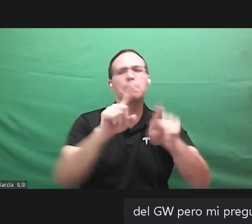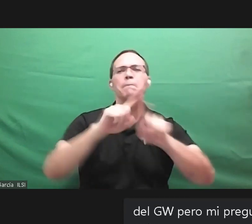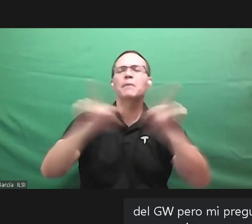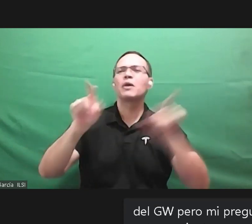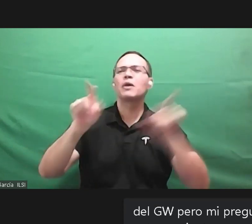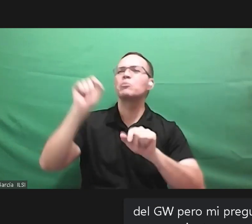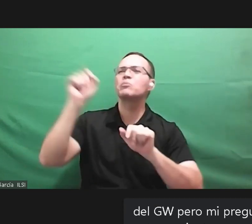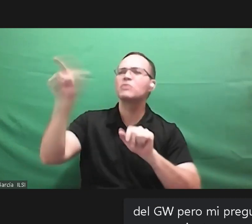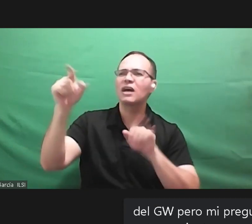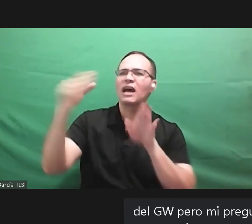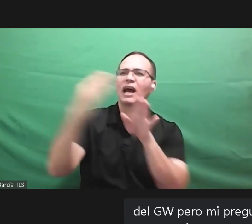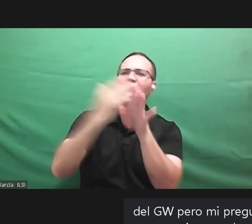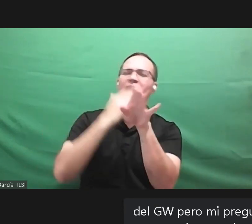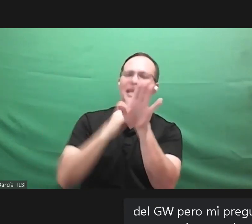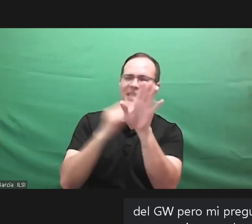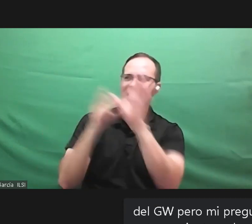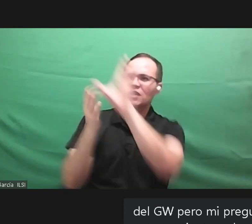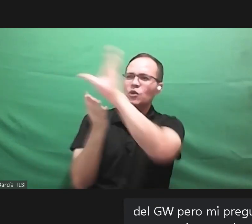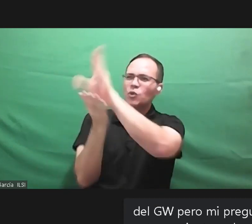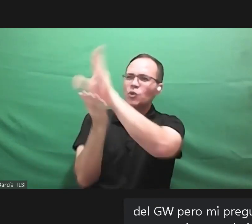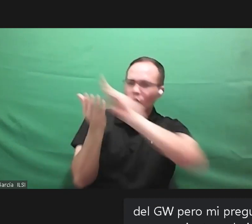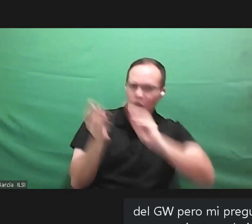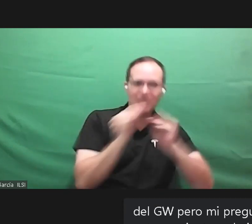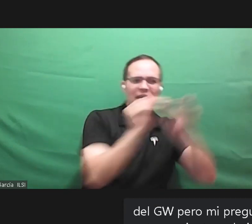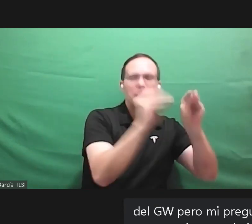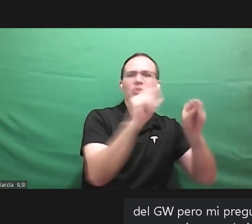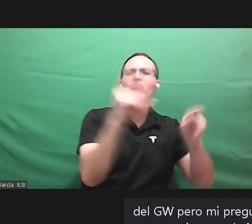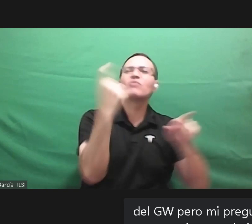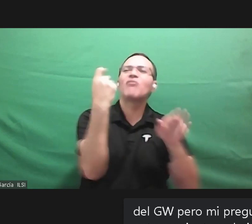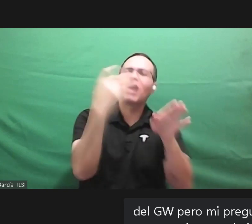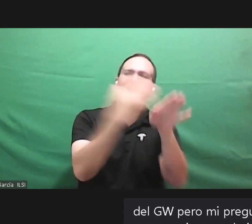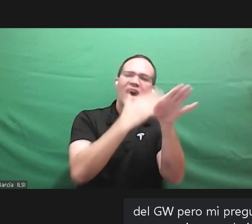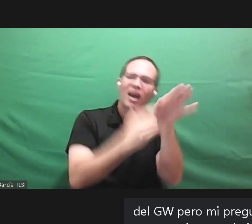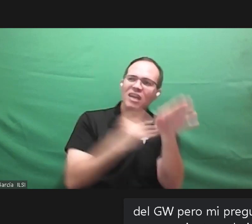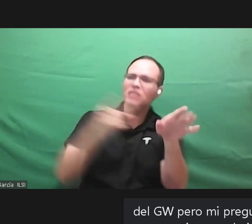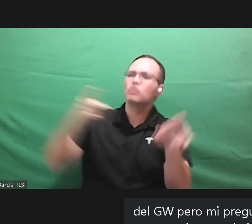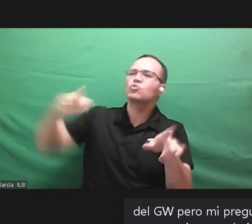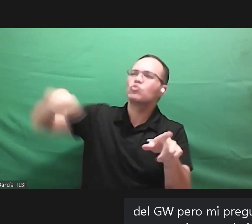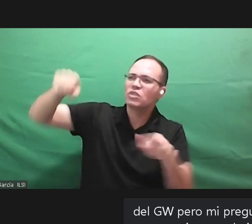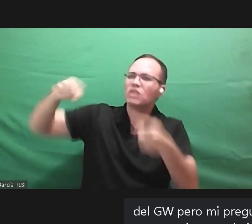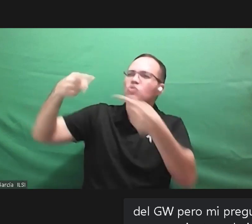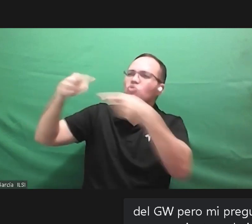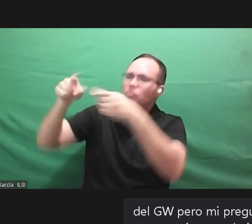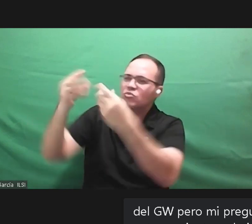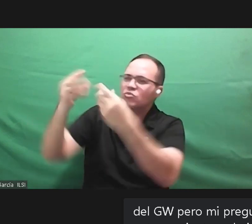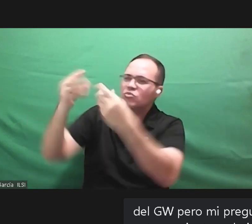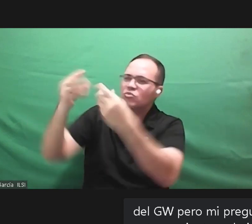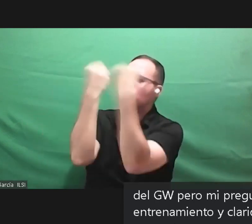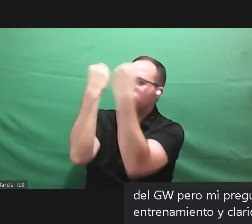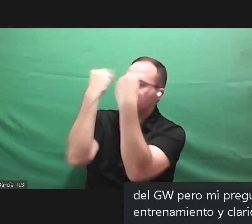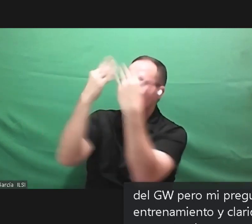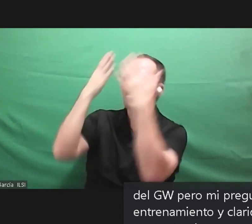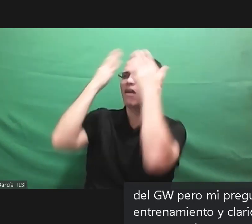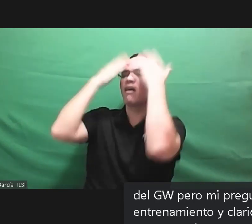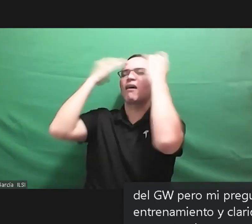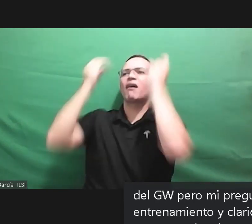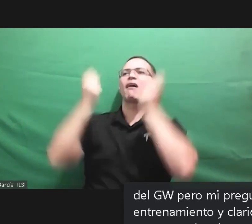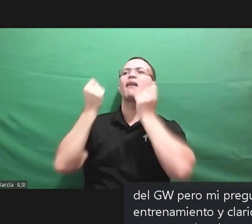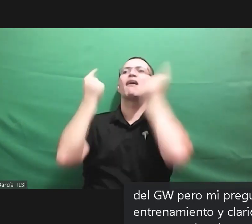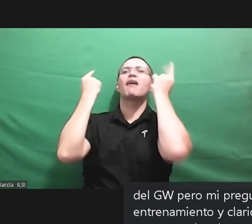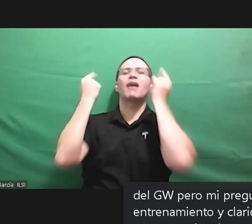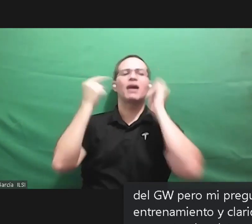frente al uso de las preguntas, porque yo creo que los datos que hoy nos entregan